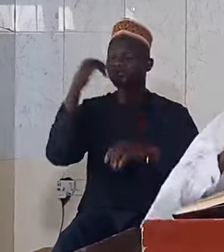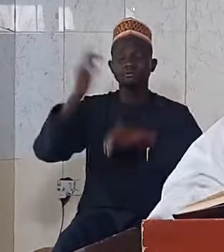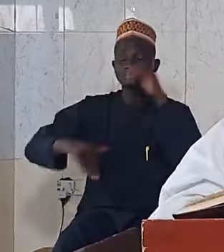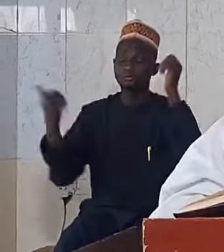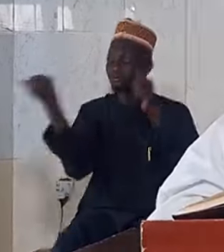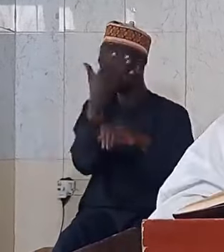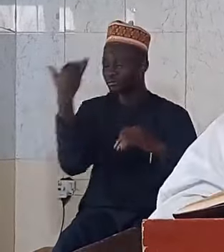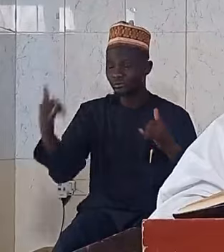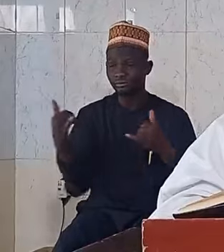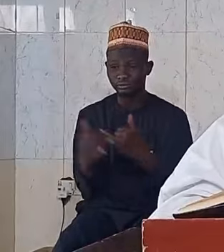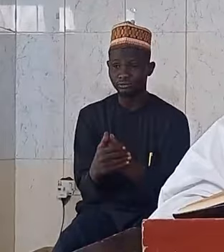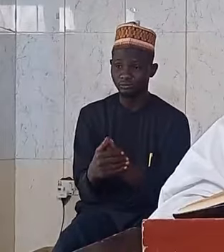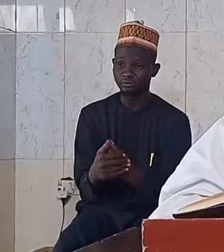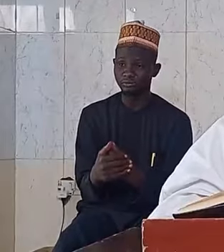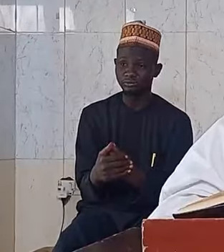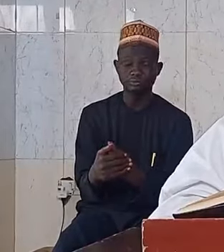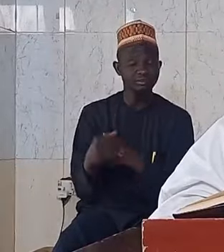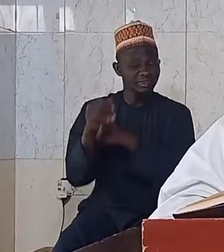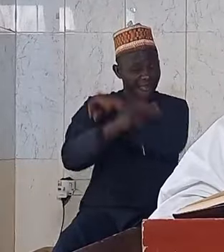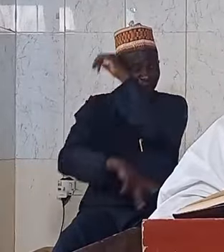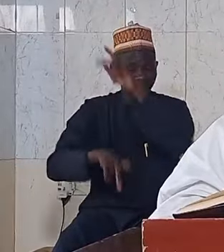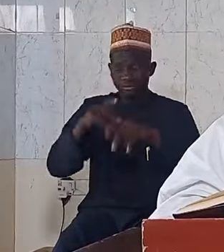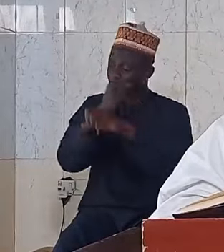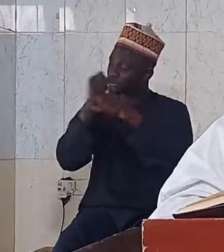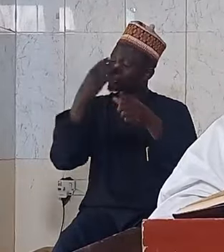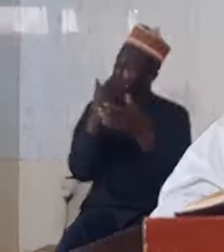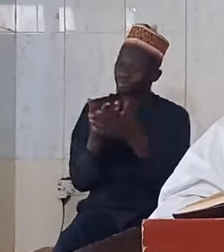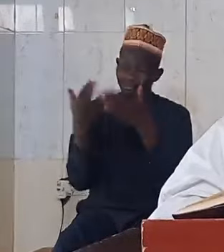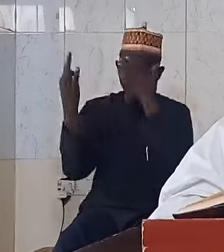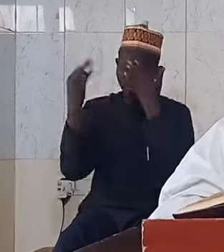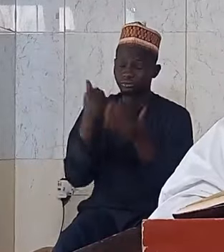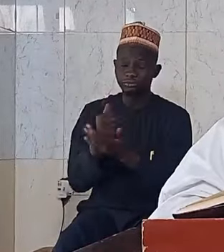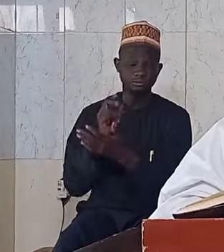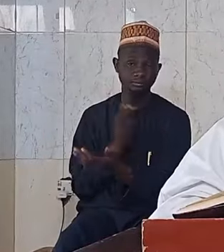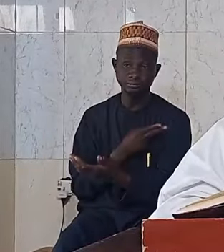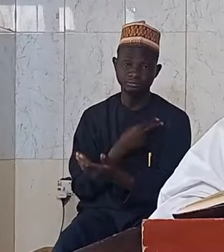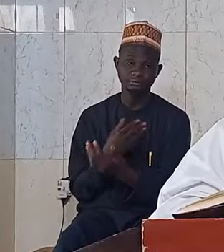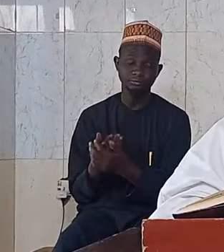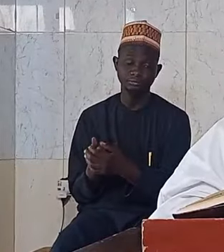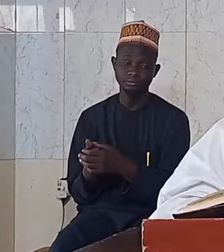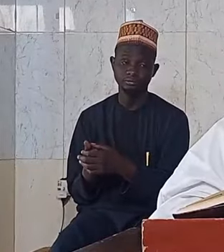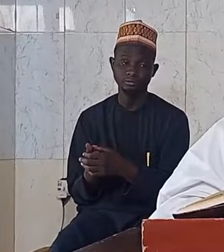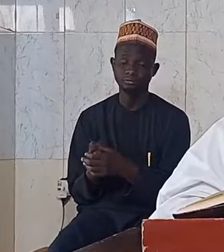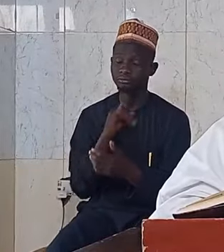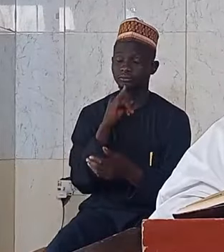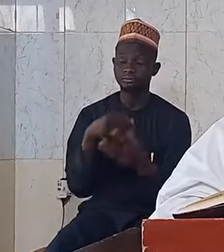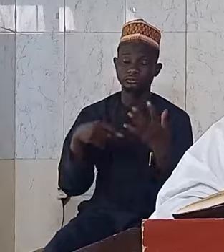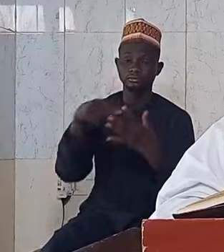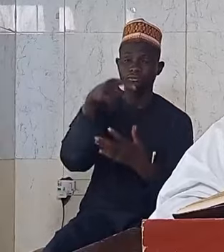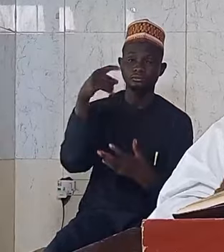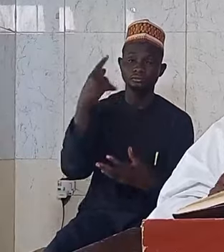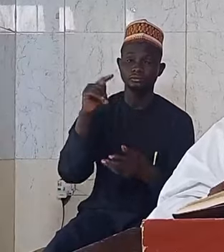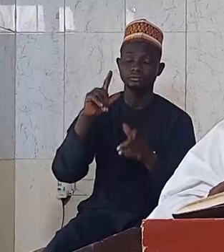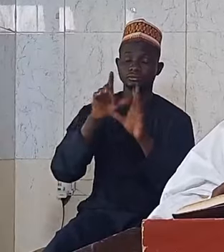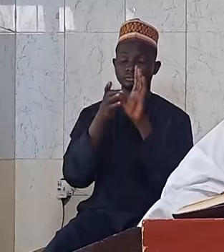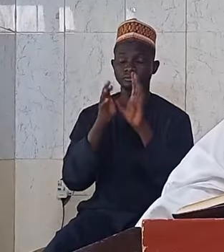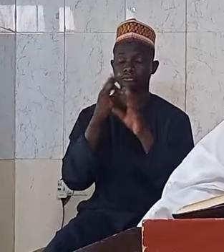yanzu da za a yi a ceto mutane Allah subhanahu wataala ya taimaka to shi yana daga cikin babin